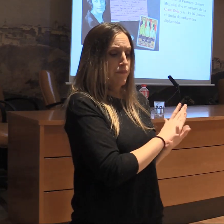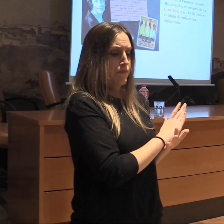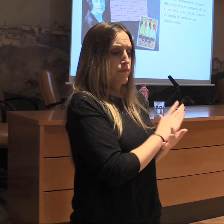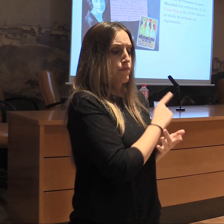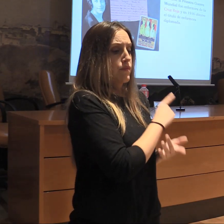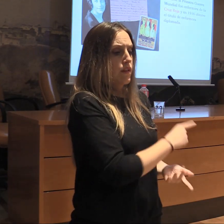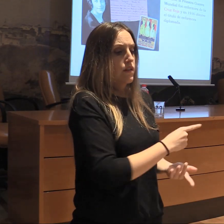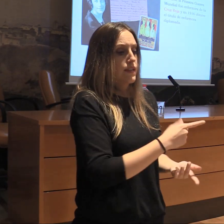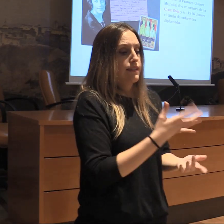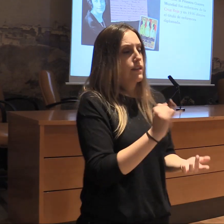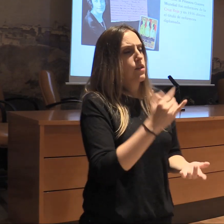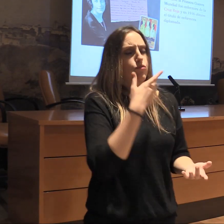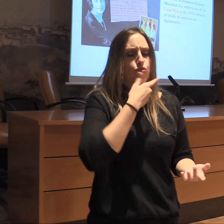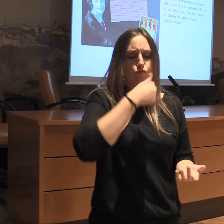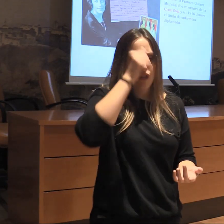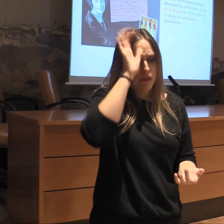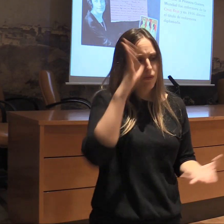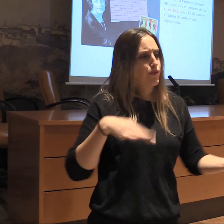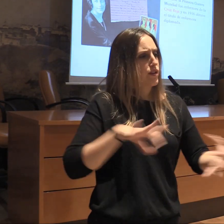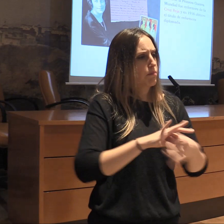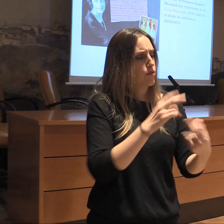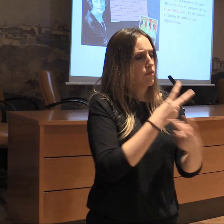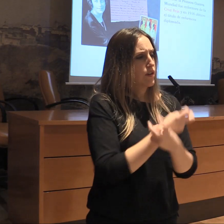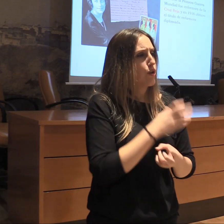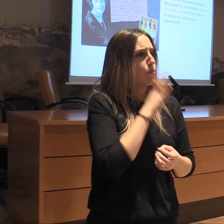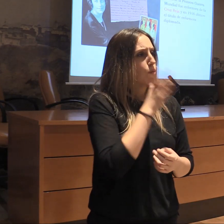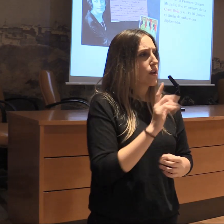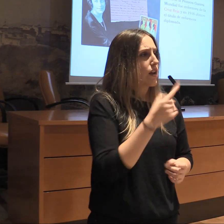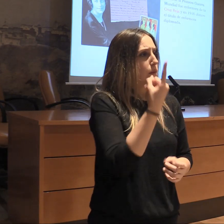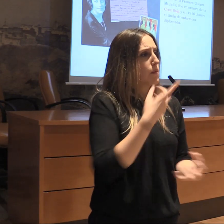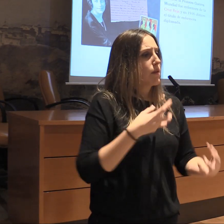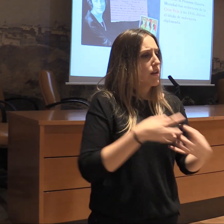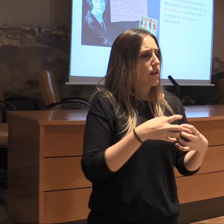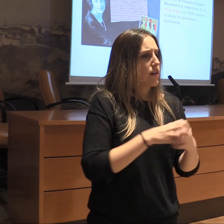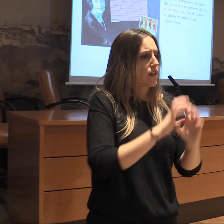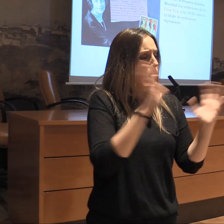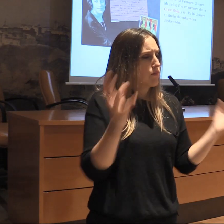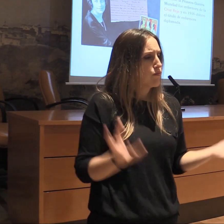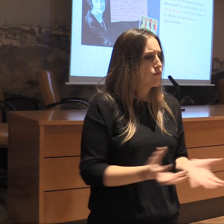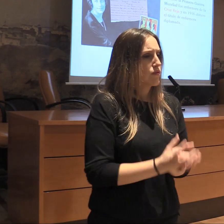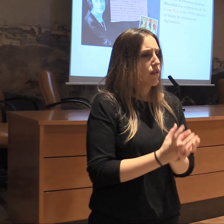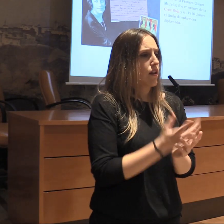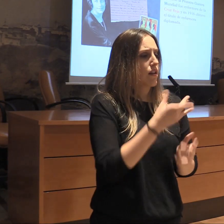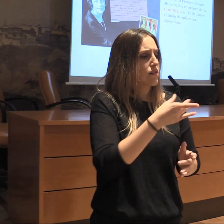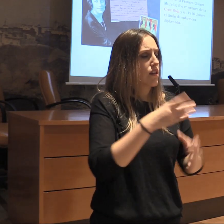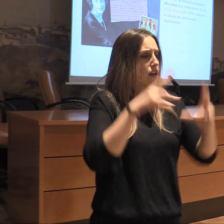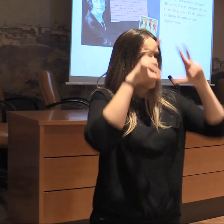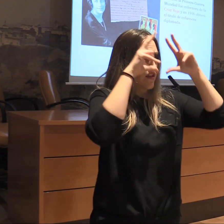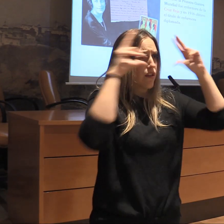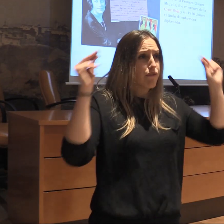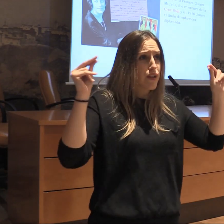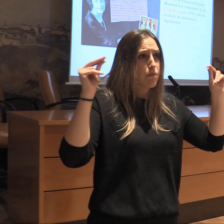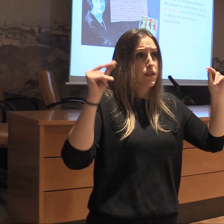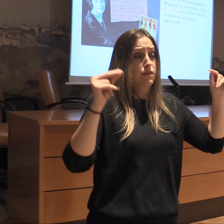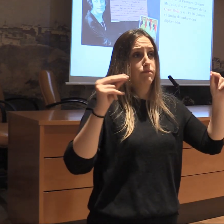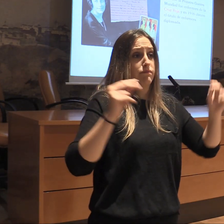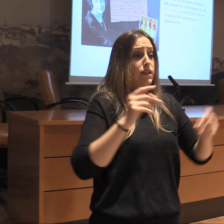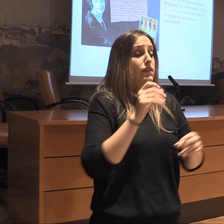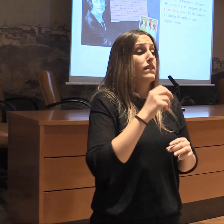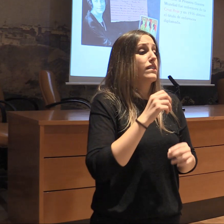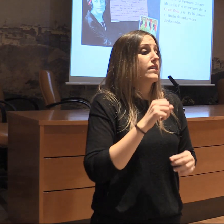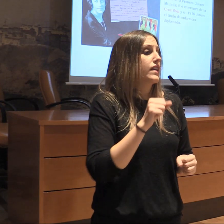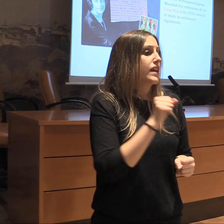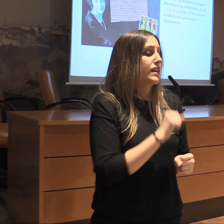porque durante la Primera Guerra Mundial fue enfermera de la Cruz Roja. En el año 16 obtuvo el título de